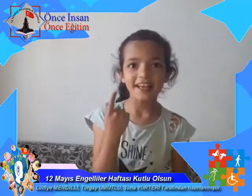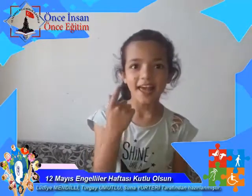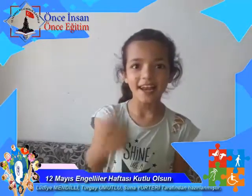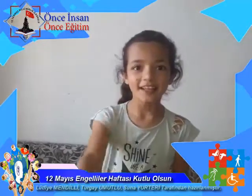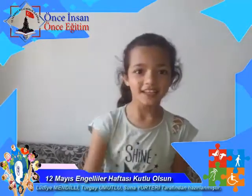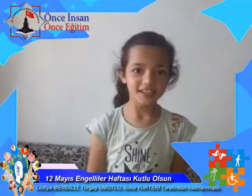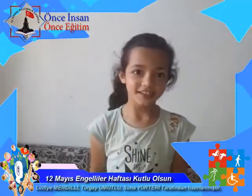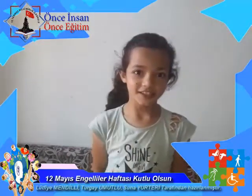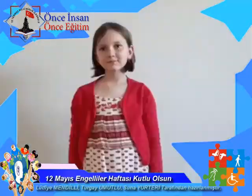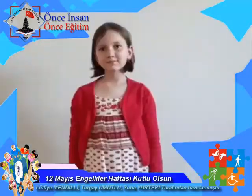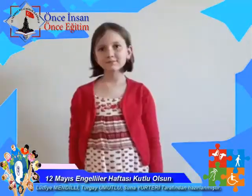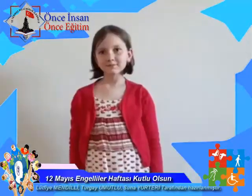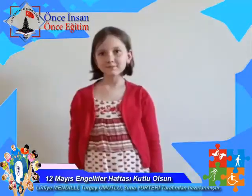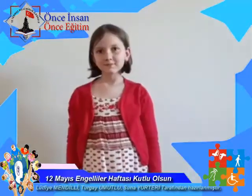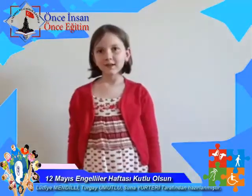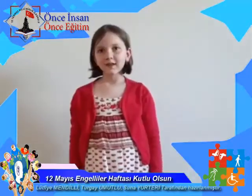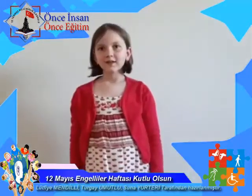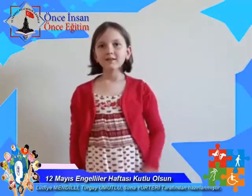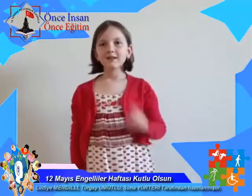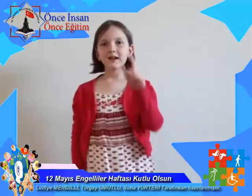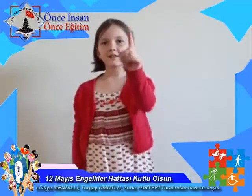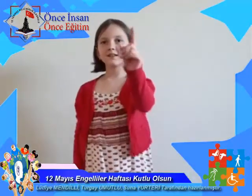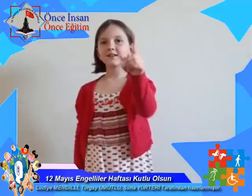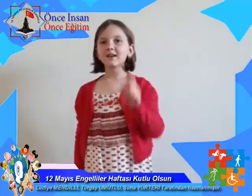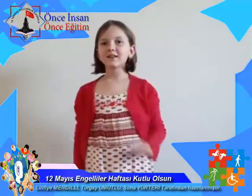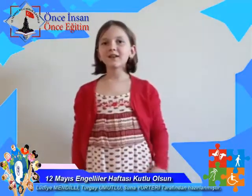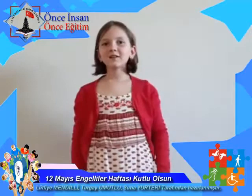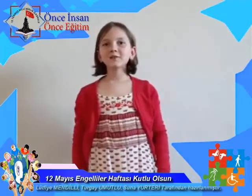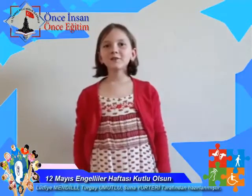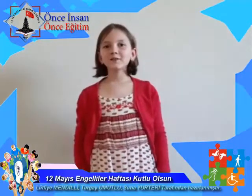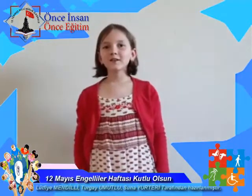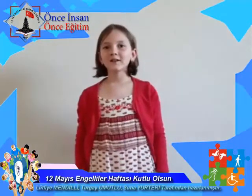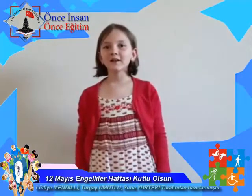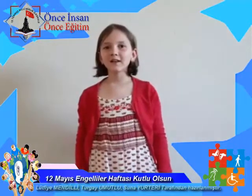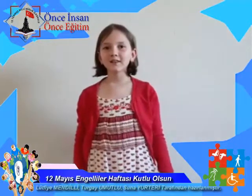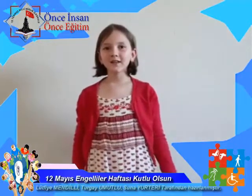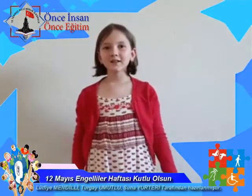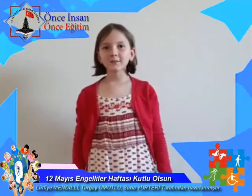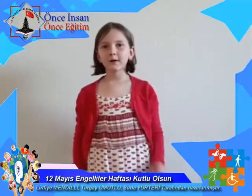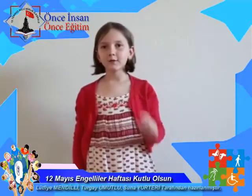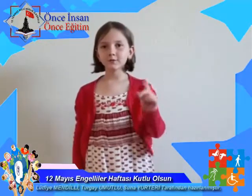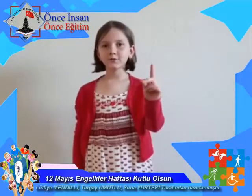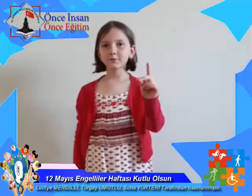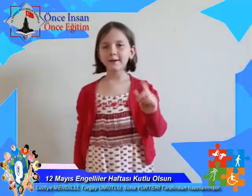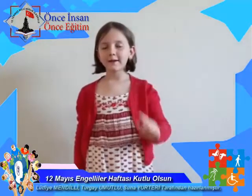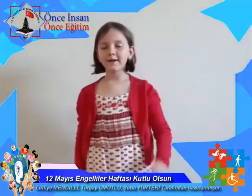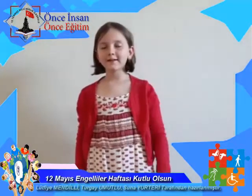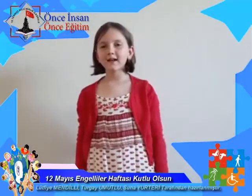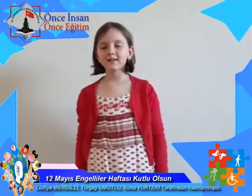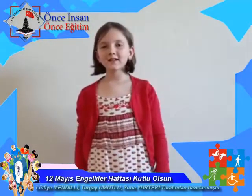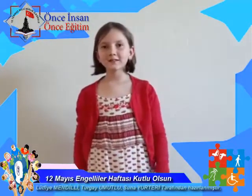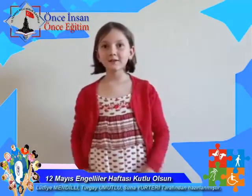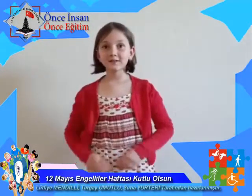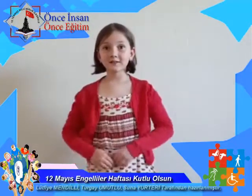engelli adayıdır. Kendini engelli olarak hayattan atma. Unutma, engeller savaşında